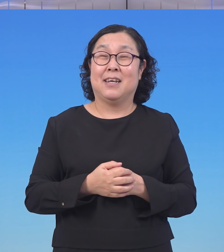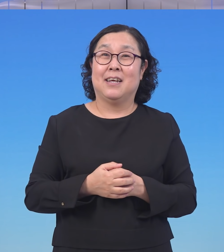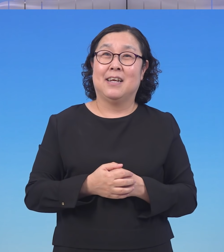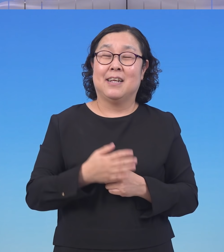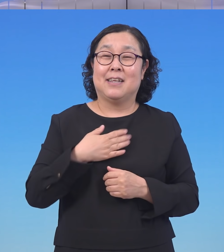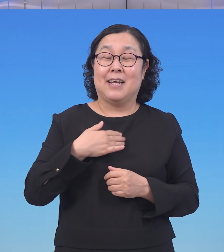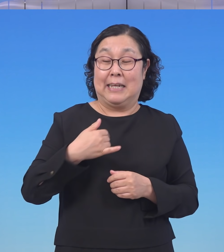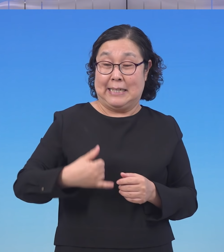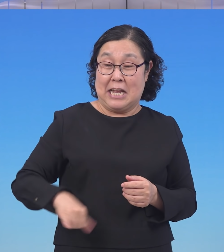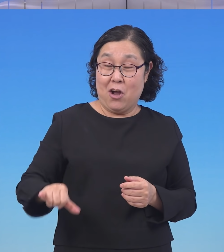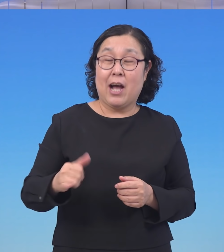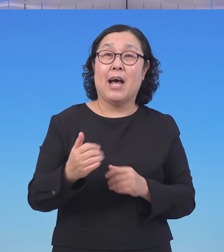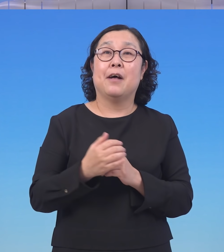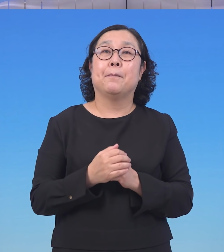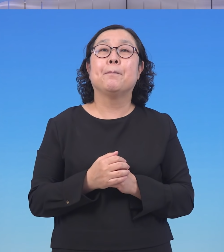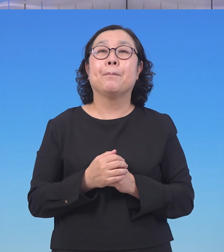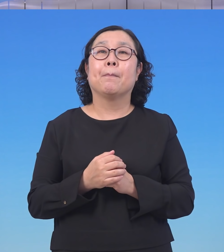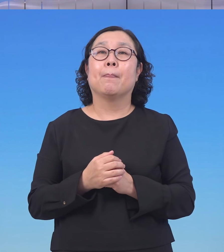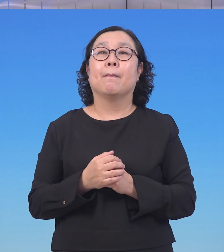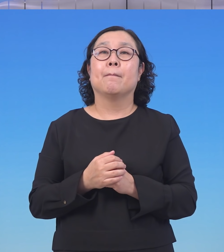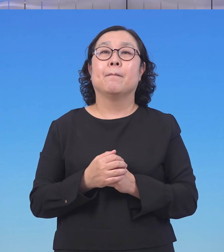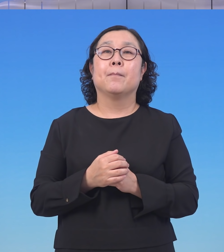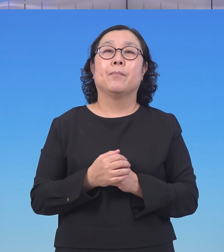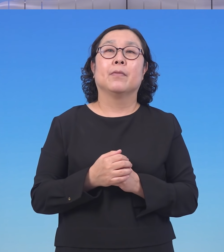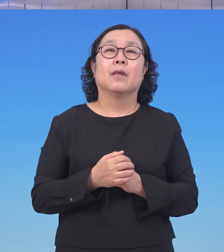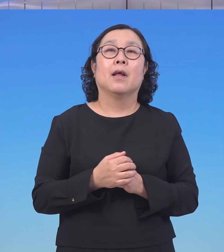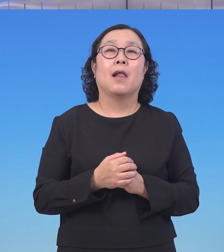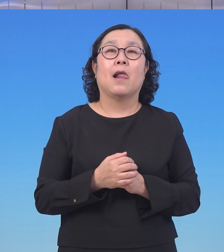그분이 내 성별을 내가 안 밝히려고